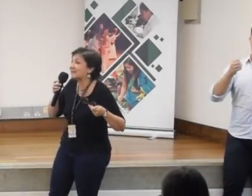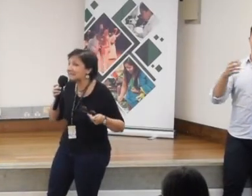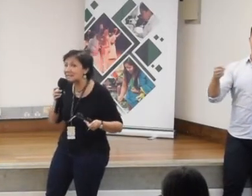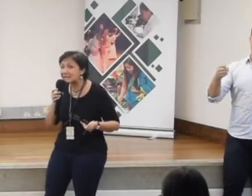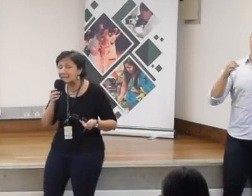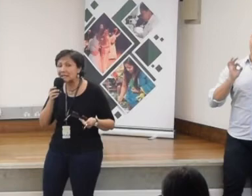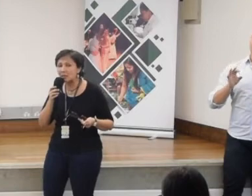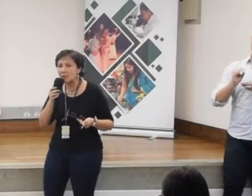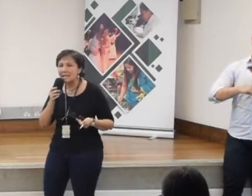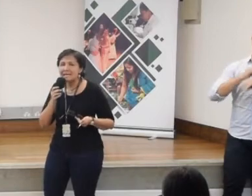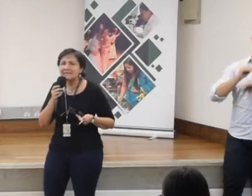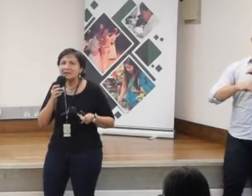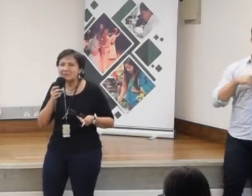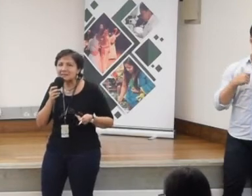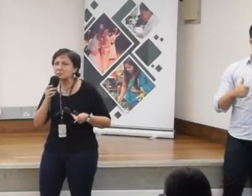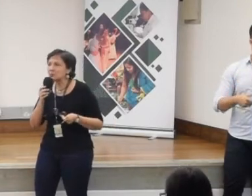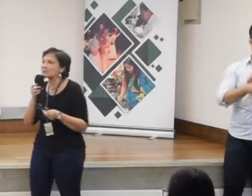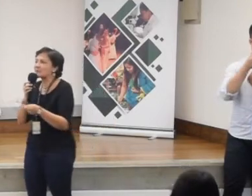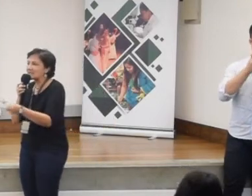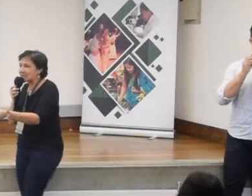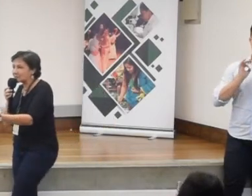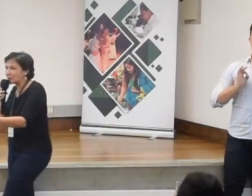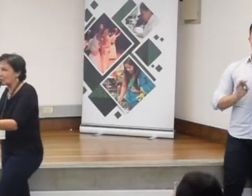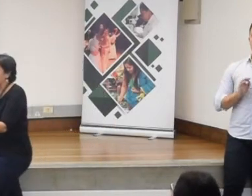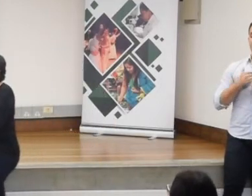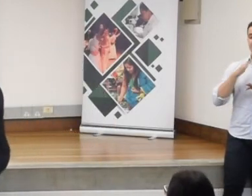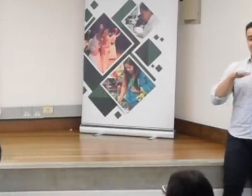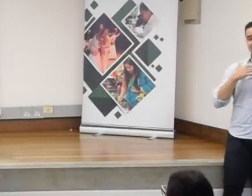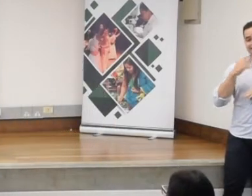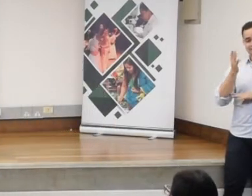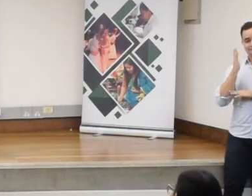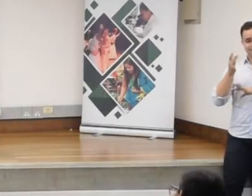de representar algo que a veces uno explicándolo,